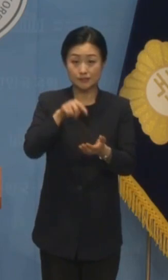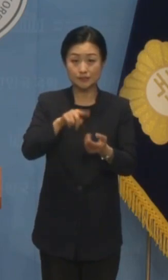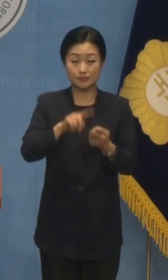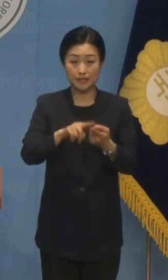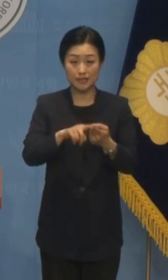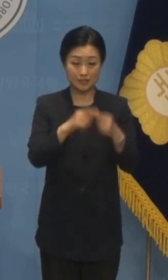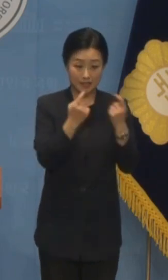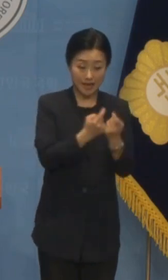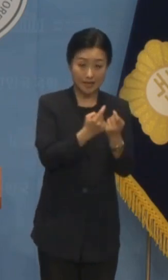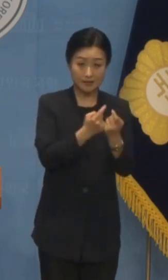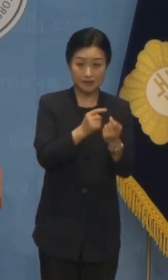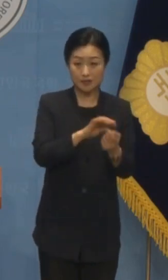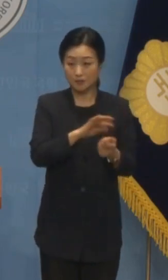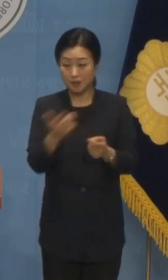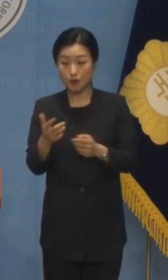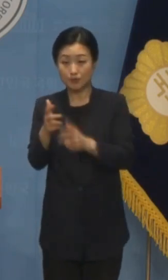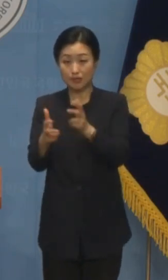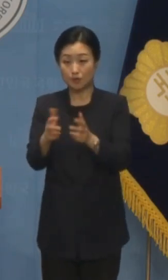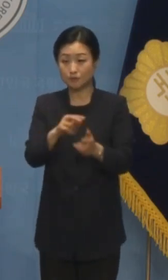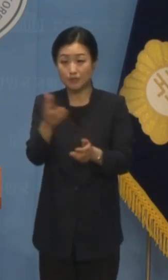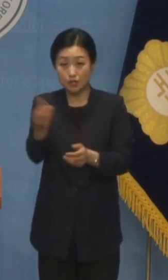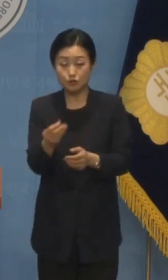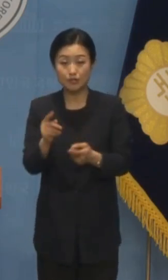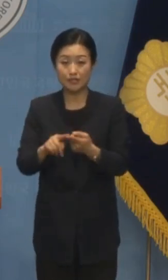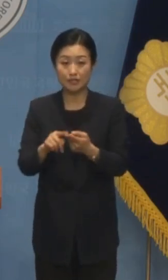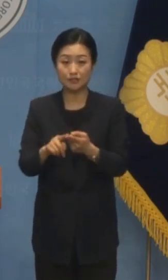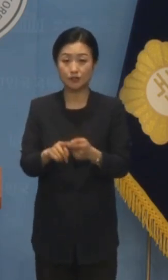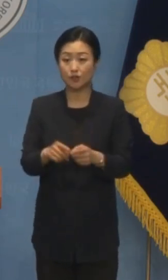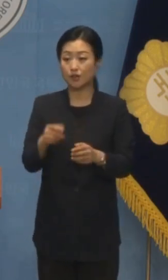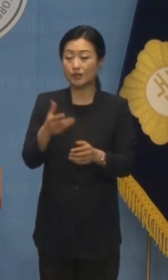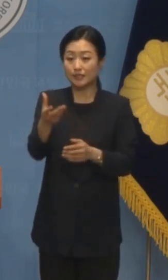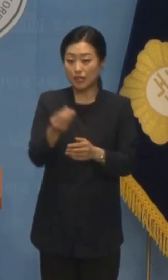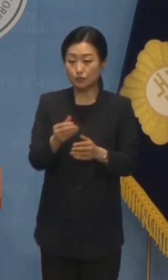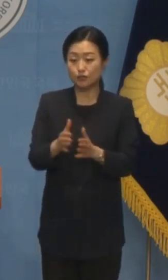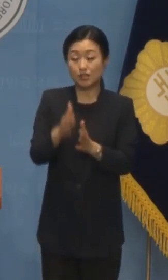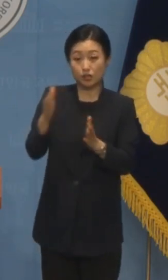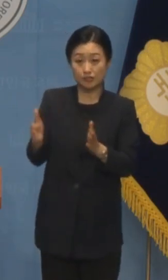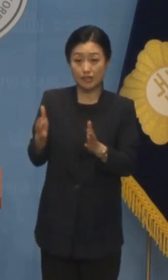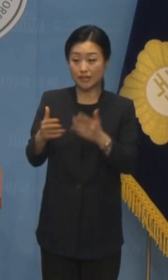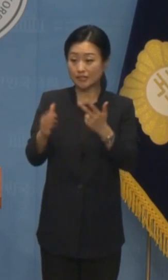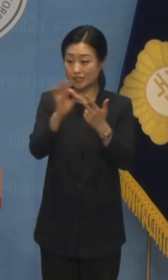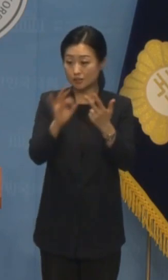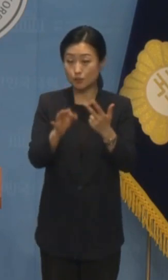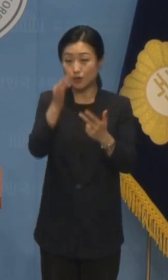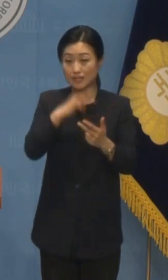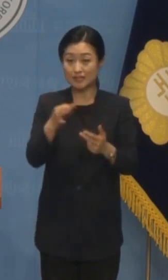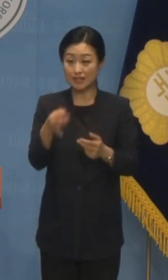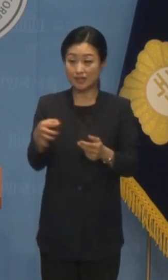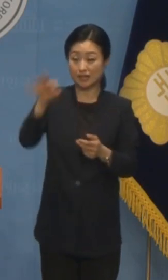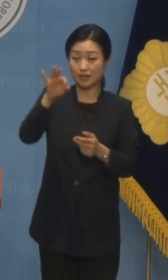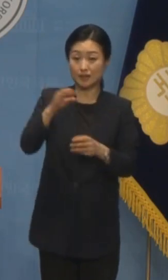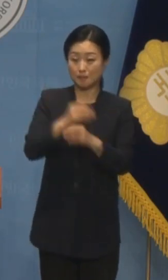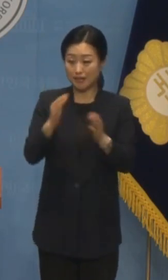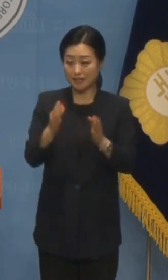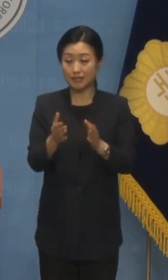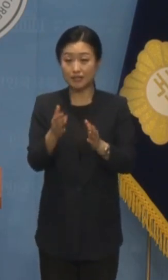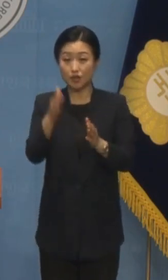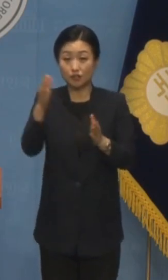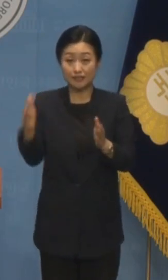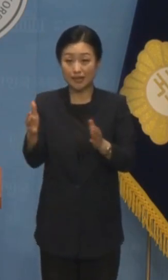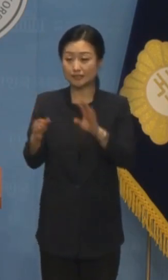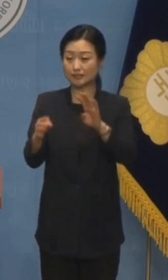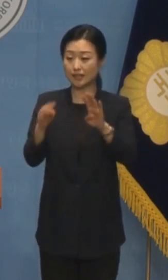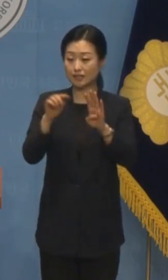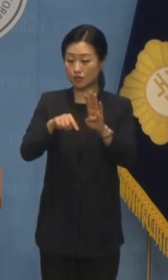규모가 5조 원인데요. 소상공인 대출의 상환기간을 연장하고 7% 이상의 고금리 대출이나 만기 연장 대출을